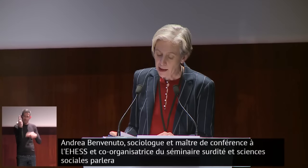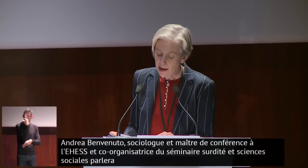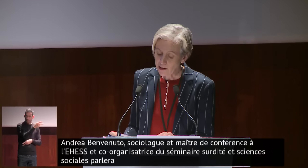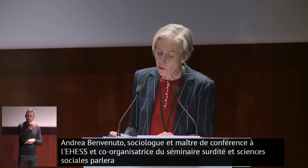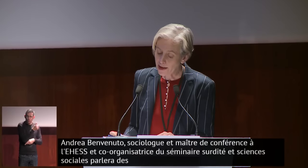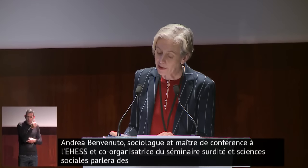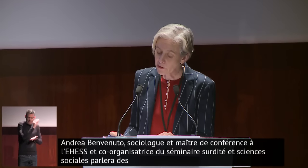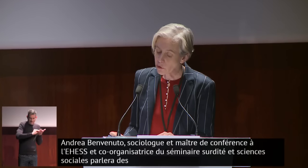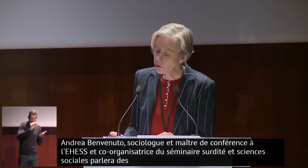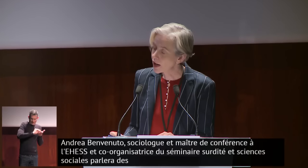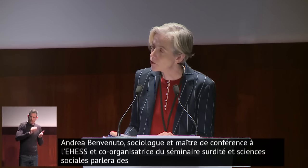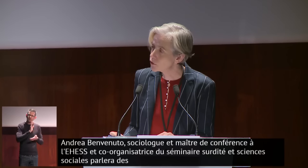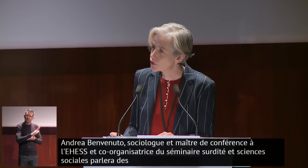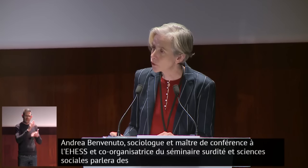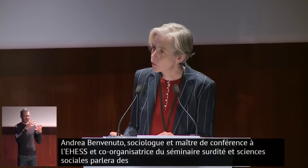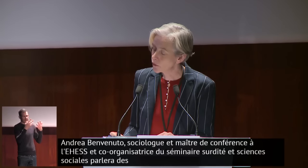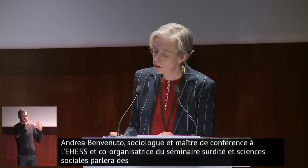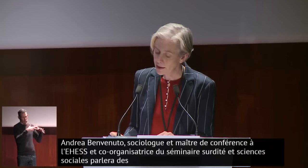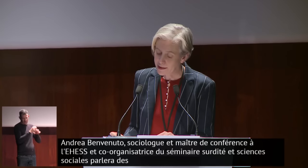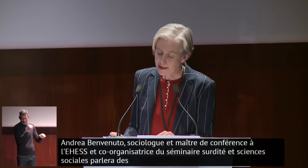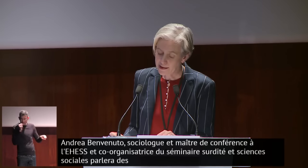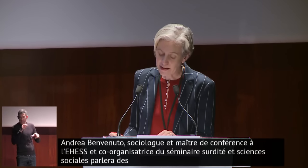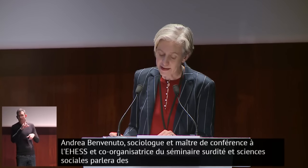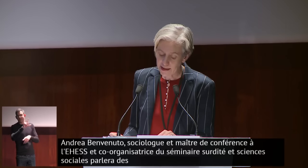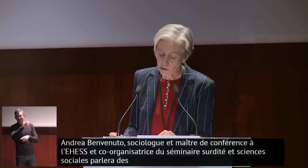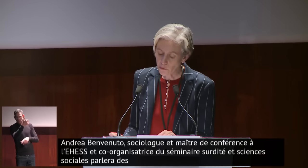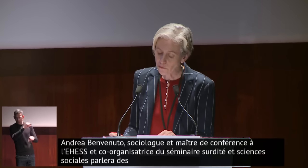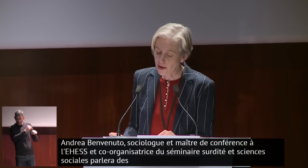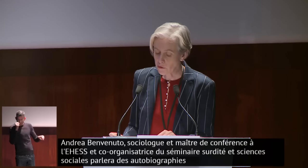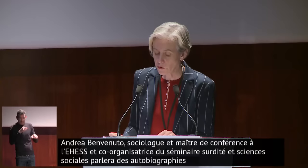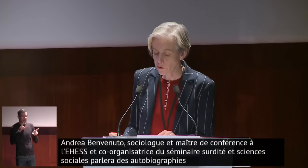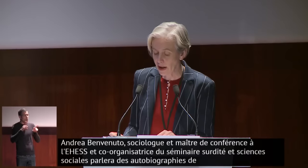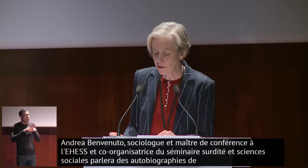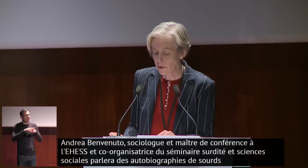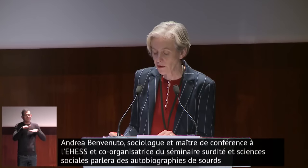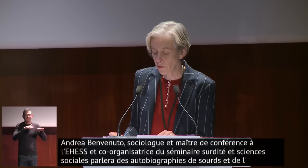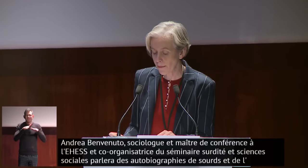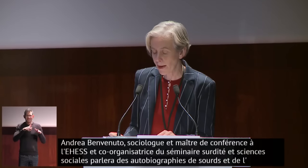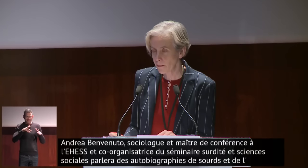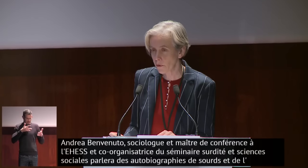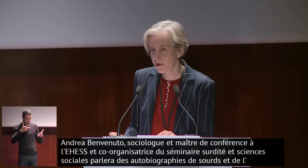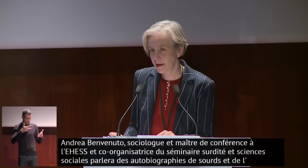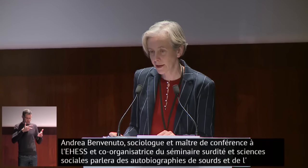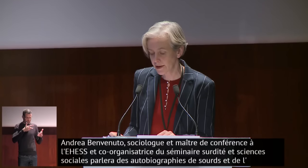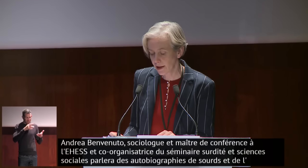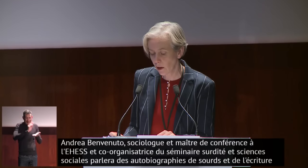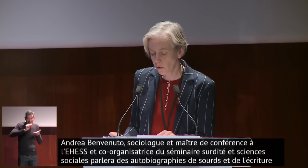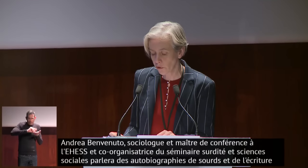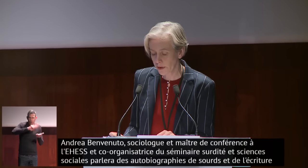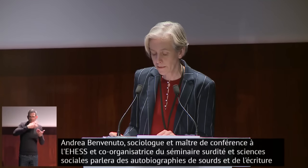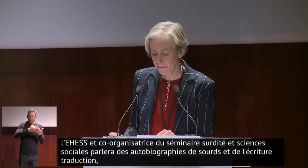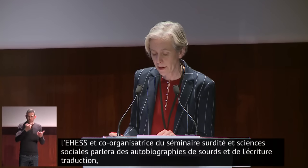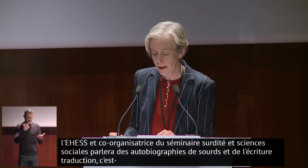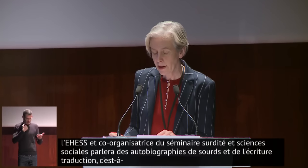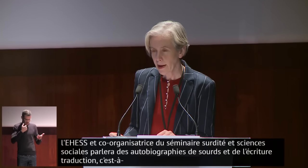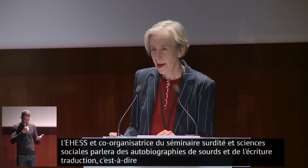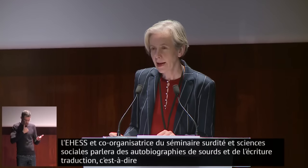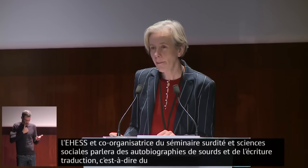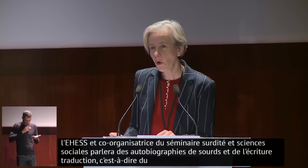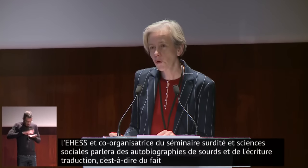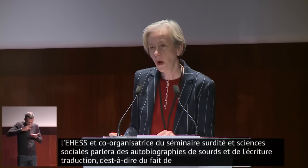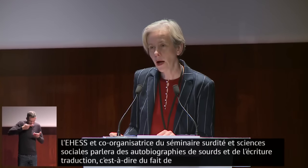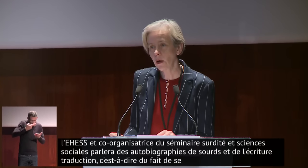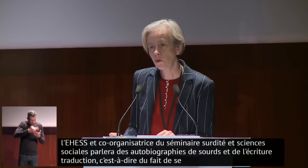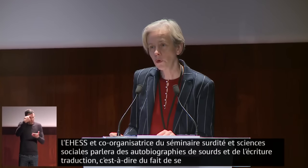siècle et de l'écriture traduction, c'est-à-dire du fait de se traduire soi-même pour s'adresser à autrui.